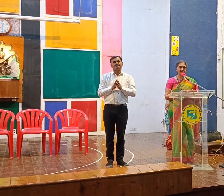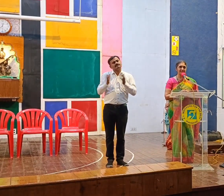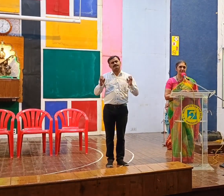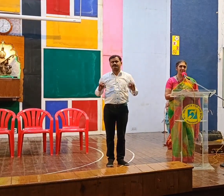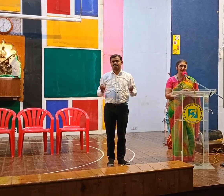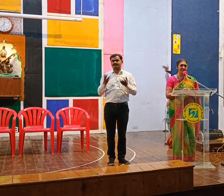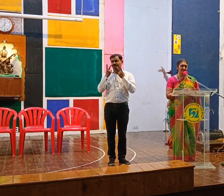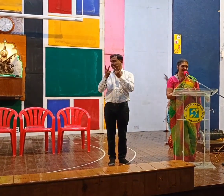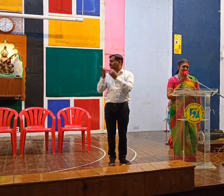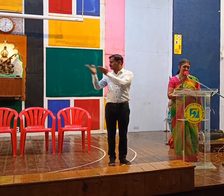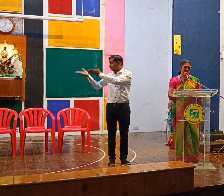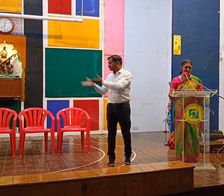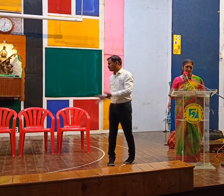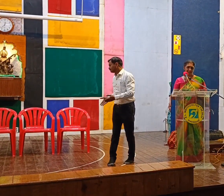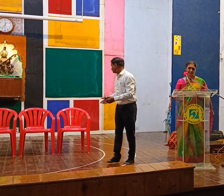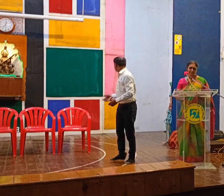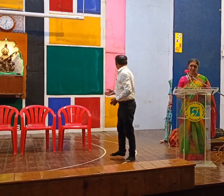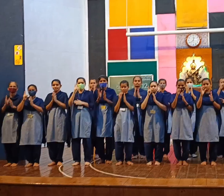ચાલો સાંભળીએ પ્રાર્થના।